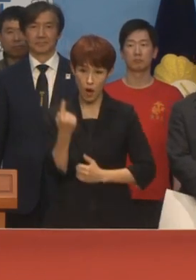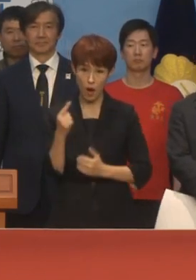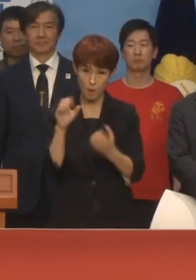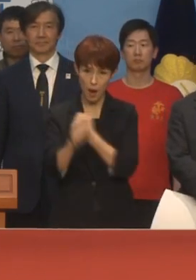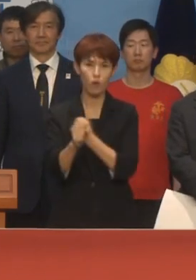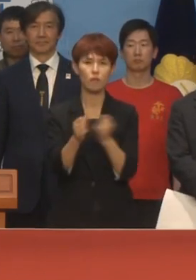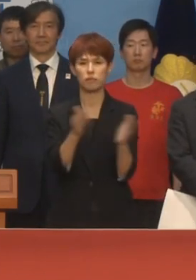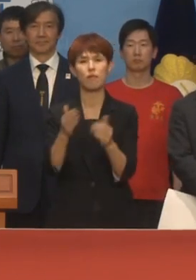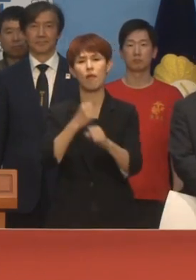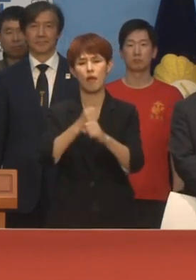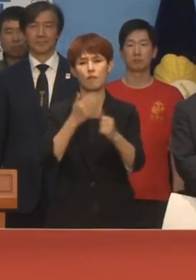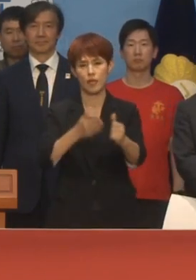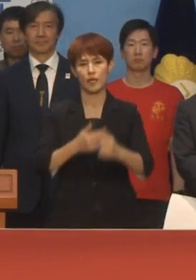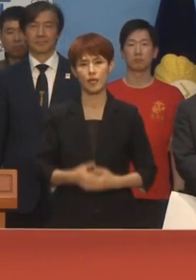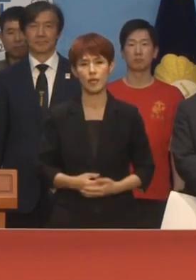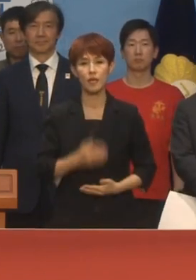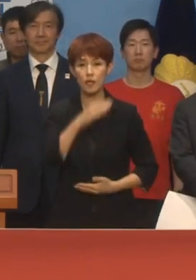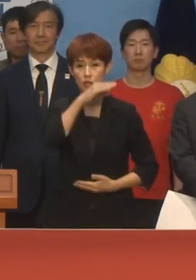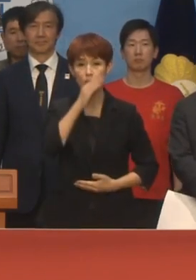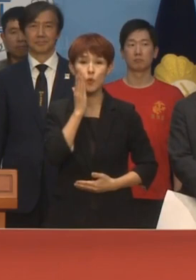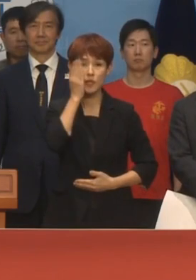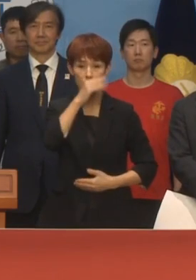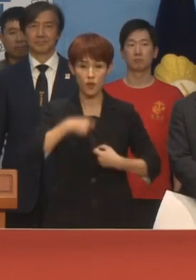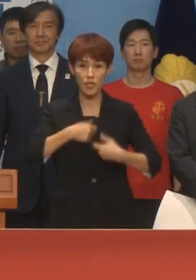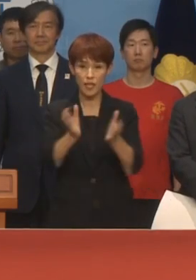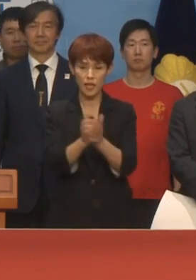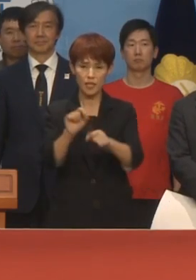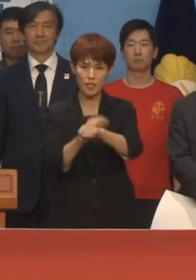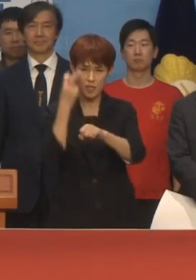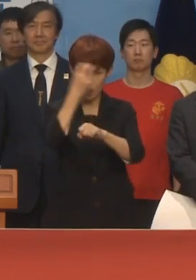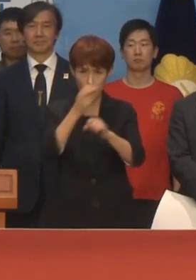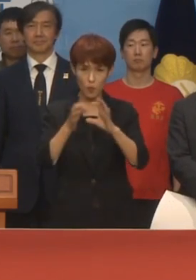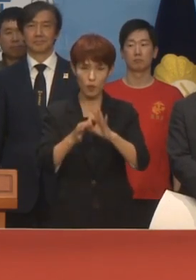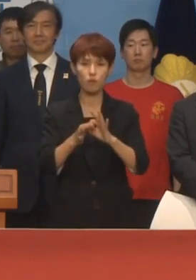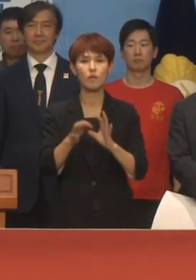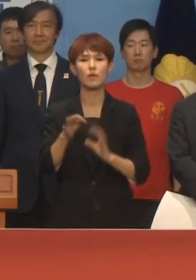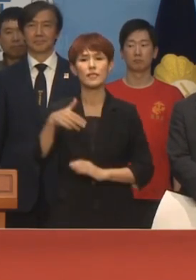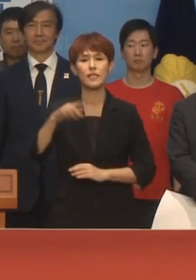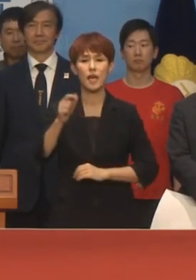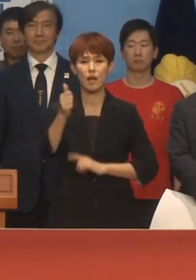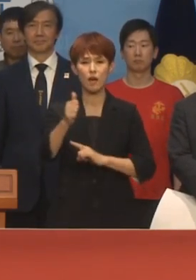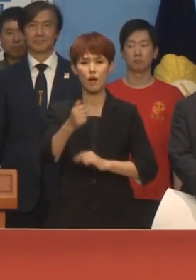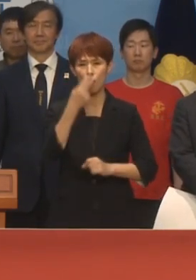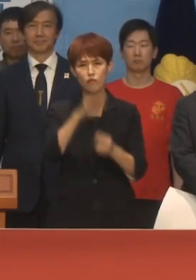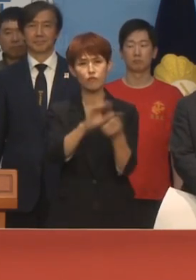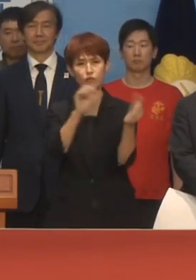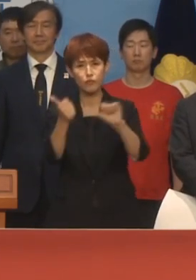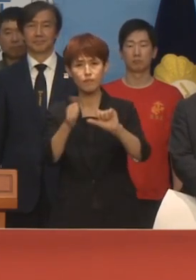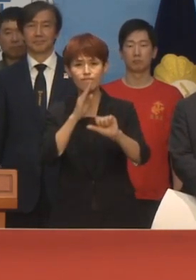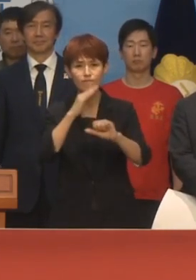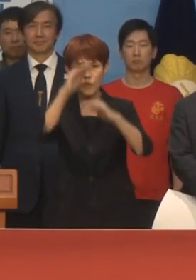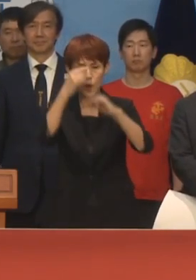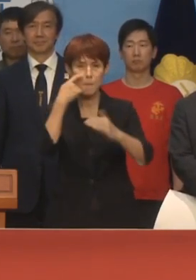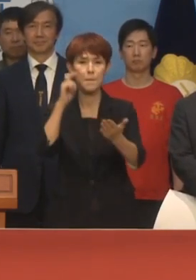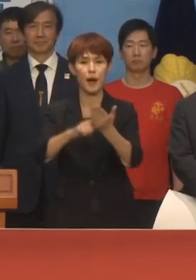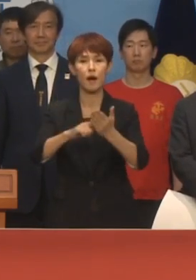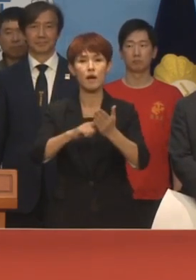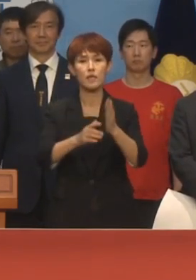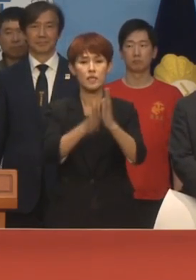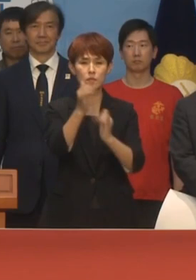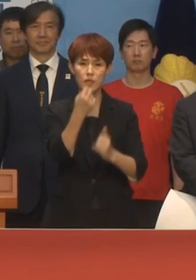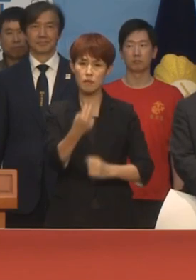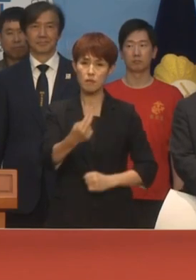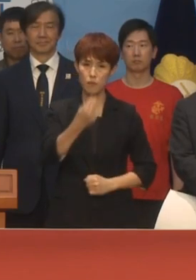바랍니다. 녹색정의당은 특검을 통해 고 최상병의 억울한 죽음의 진실이 밝혀지고 대한민국이 시민의